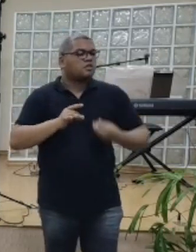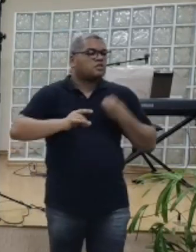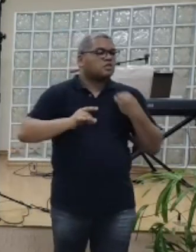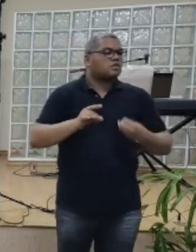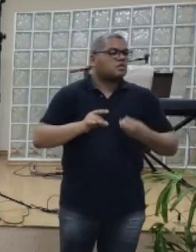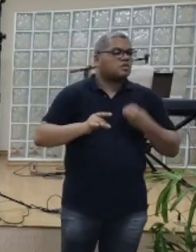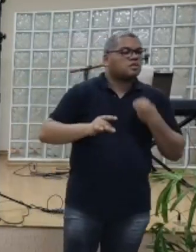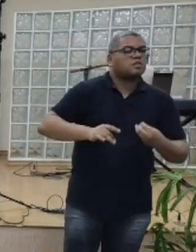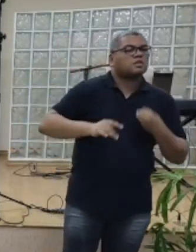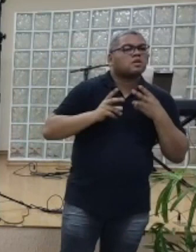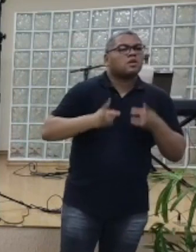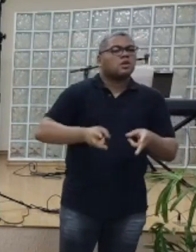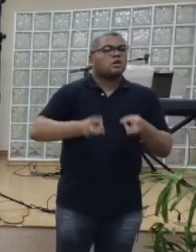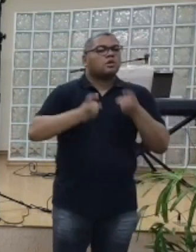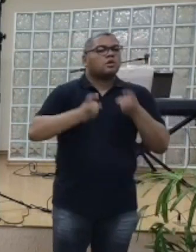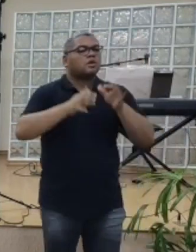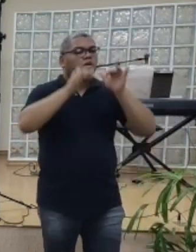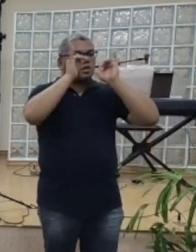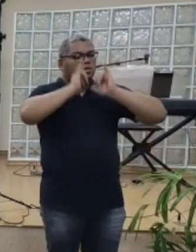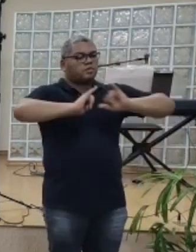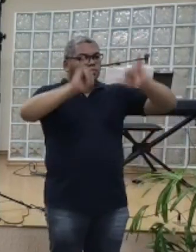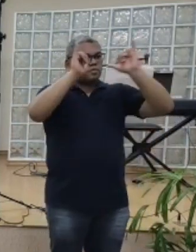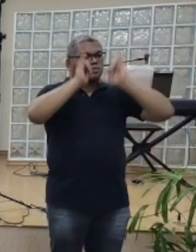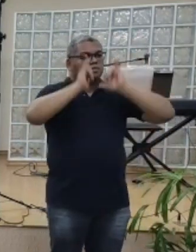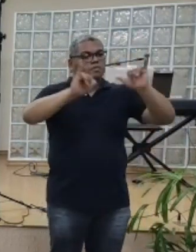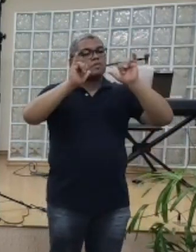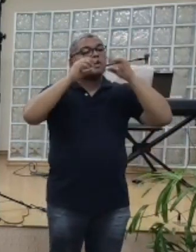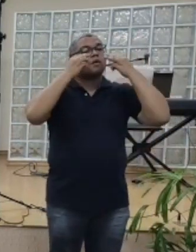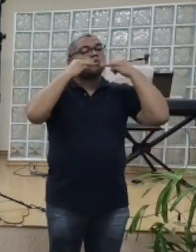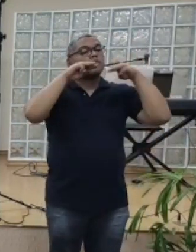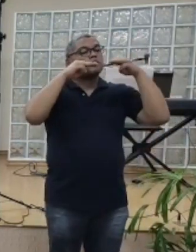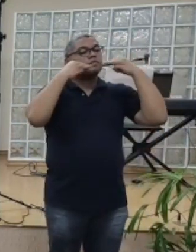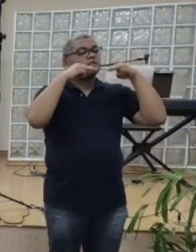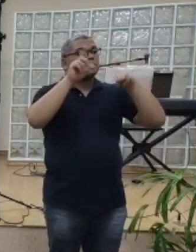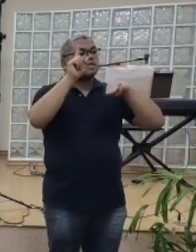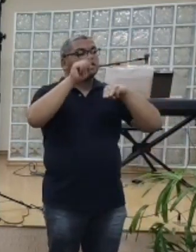olhar para as mensagens que são pregadas nesta igreja.